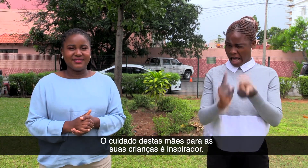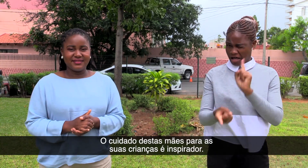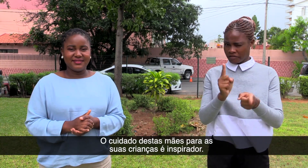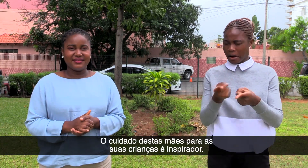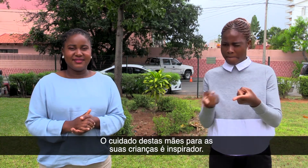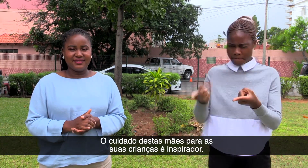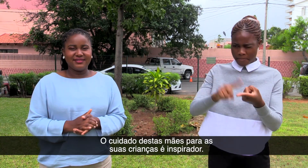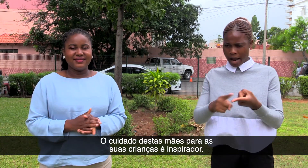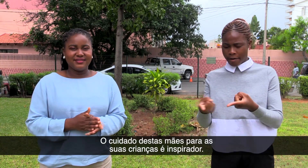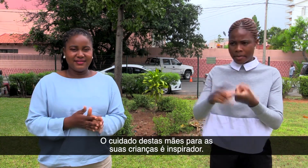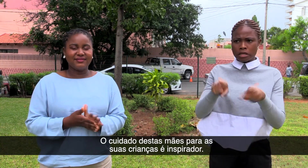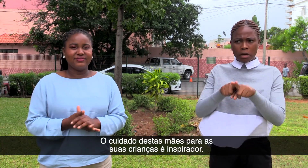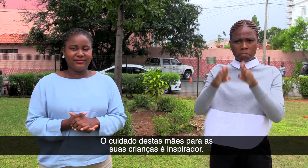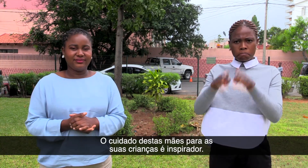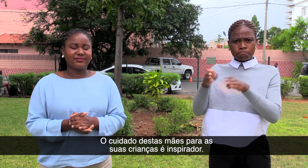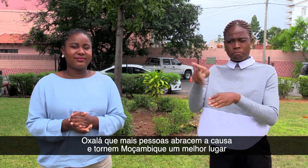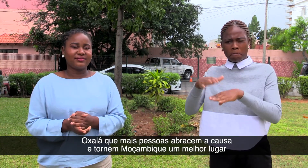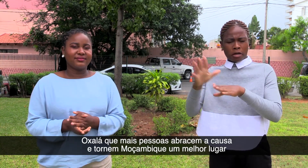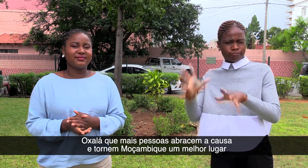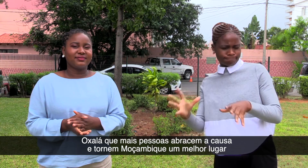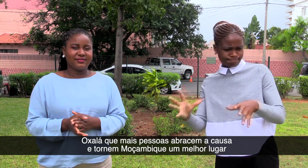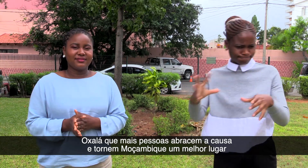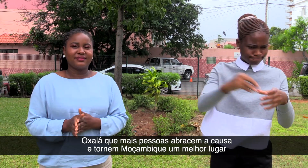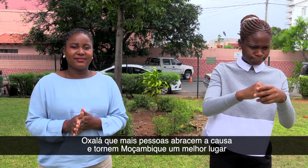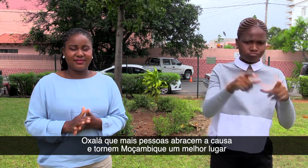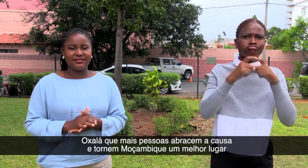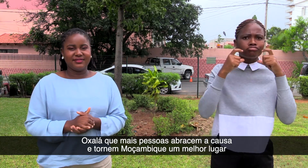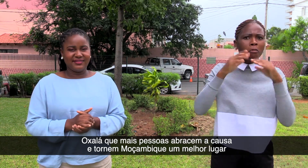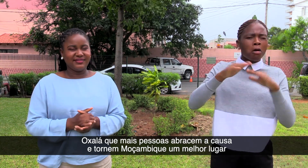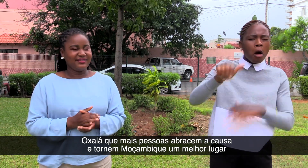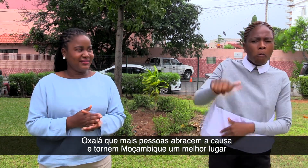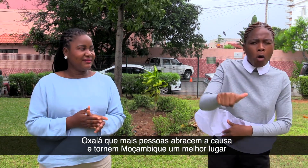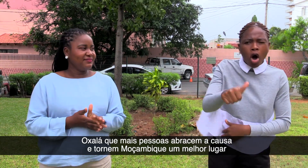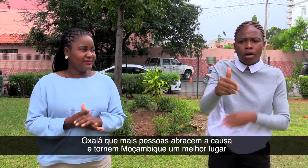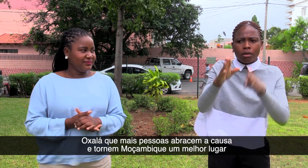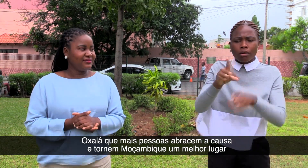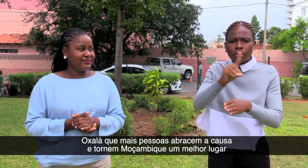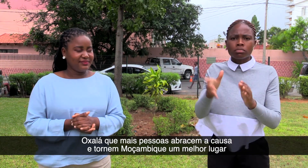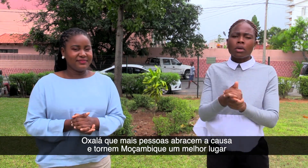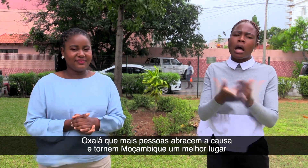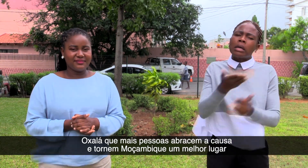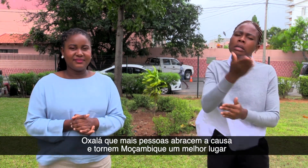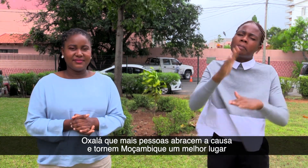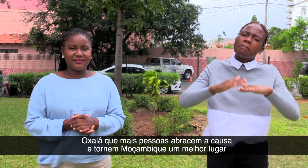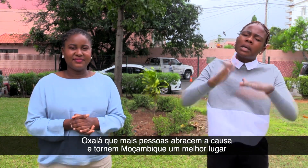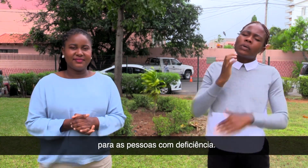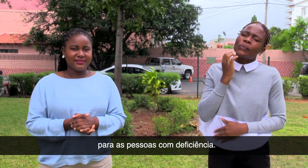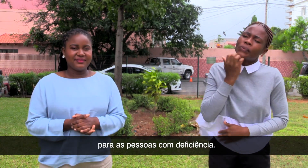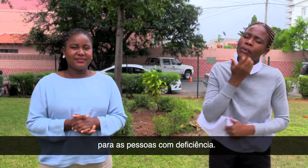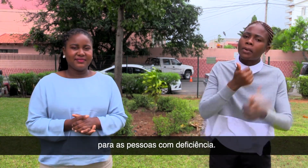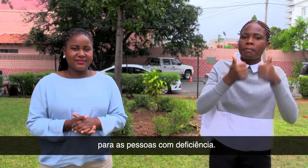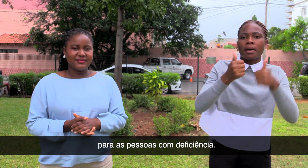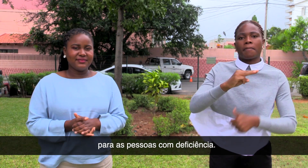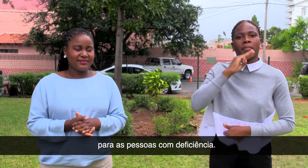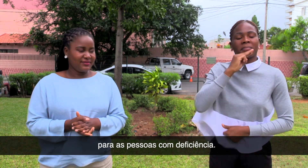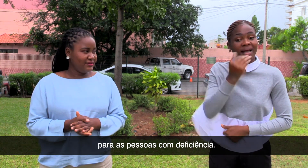para as suas crianças é inspirador. Oxalá que mais pessoas abracem a causa e tornem Moçambique um lugar melhor